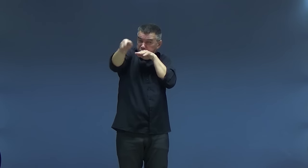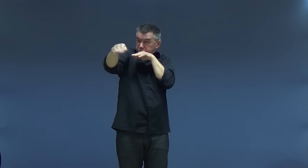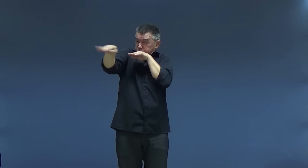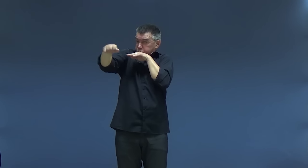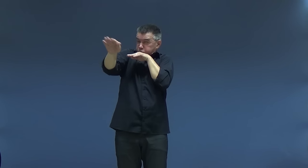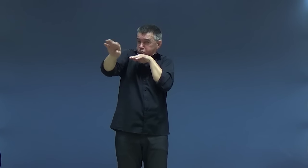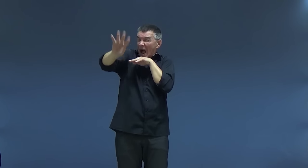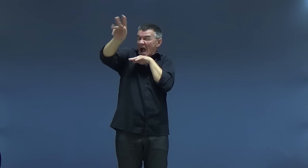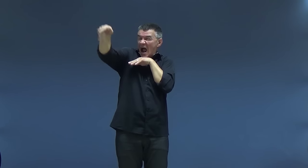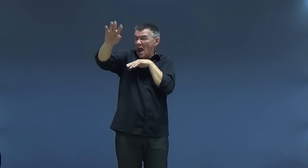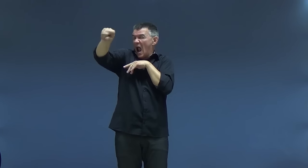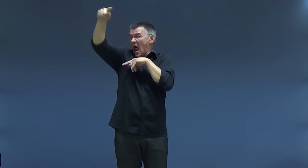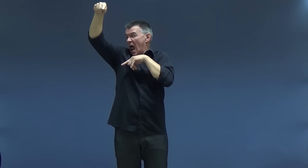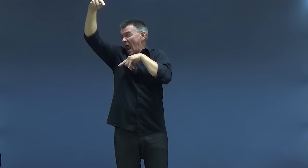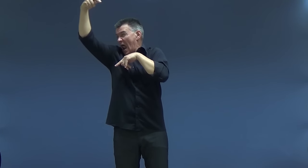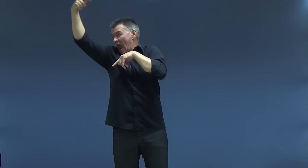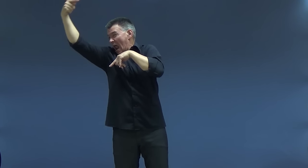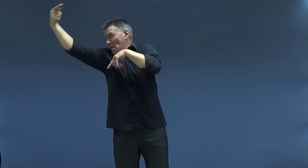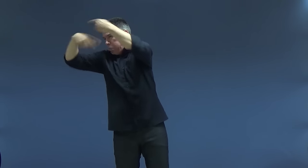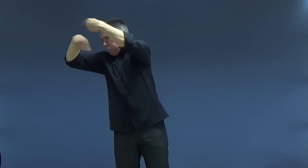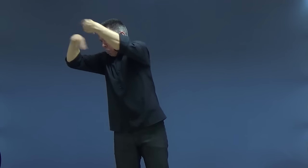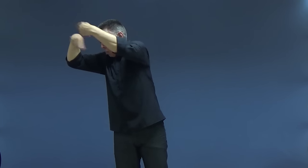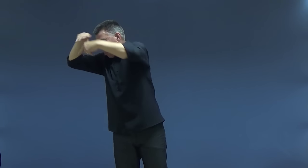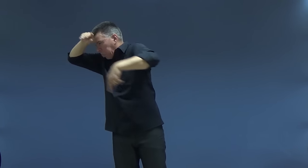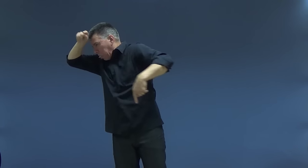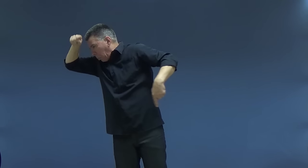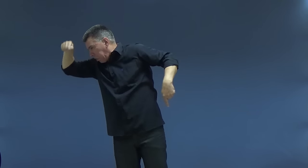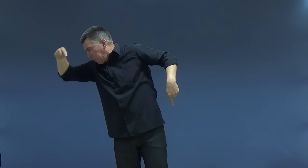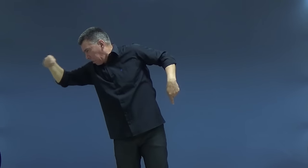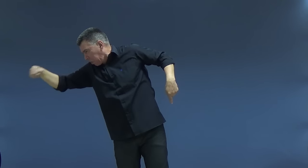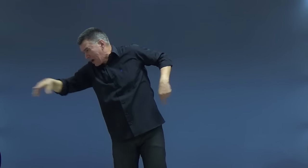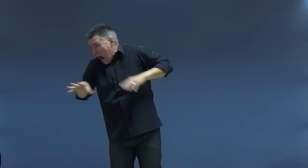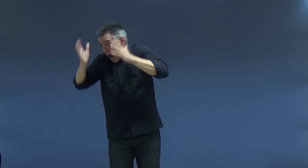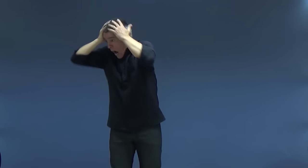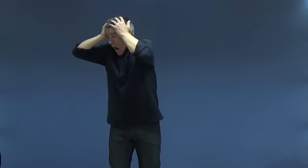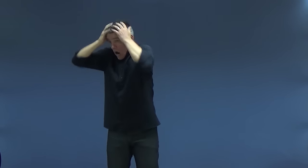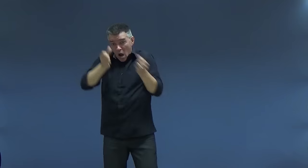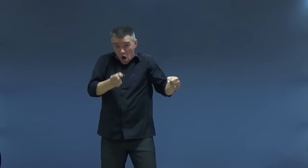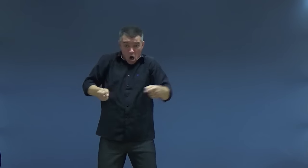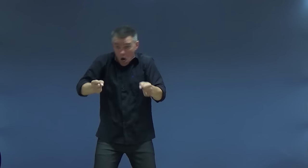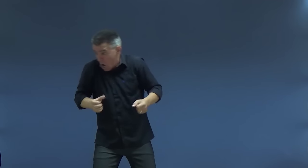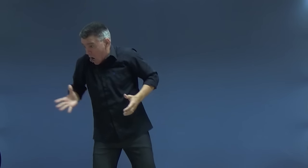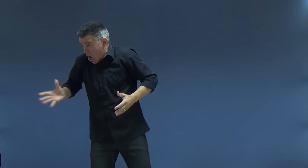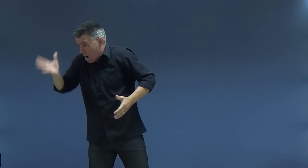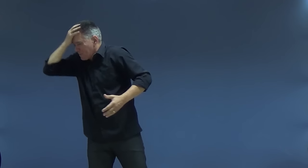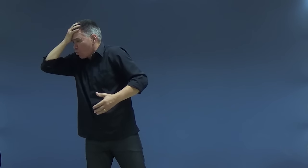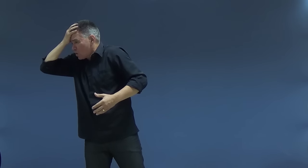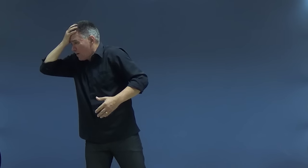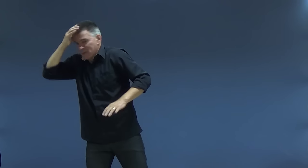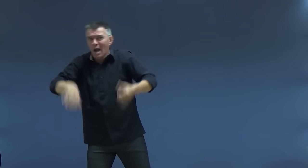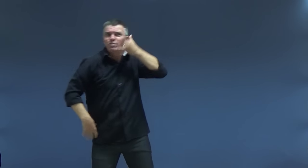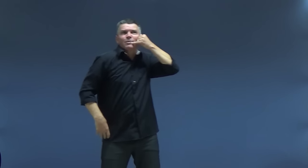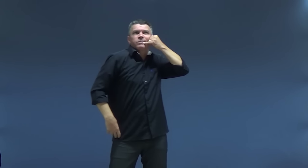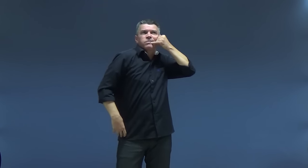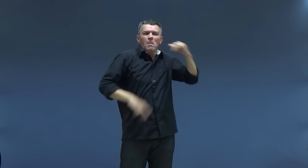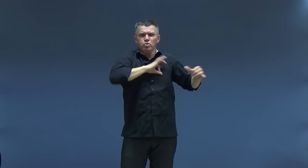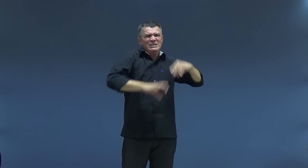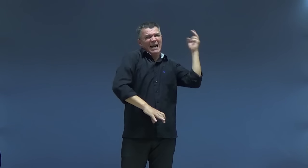vi que a pessoa estava ali na frente, o carro foi, capotou, e eu, ah, meu Deus, nós vamos ligar